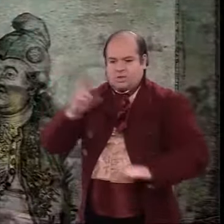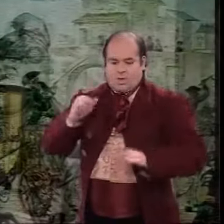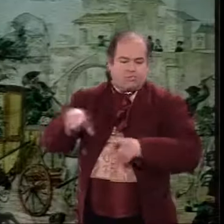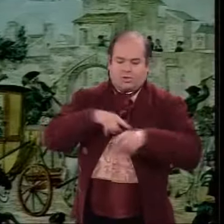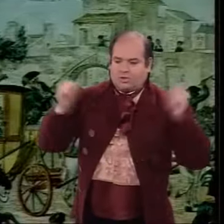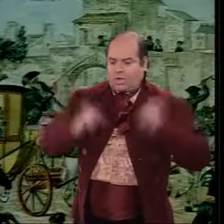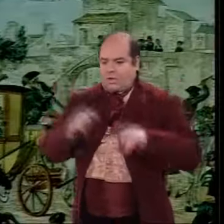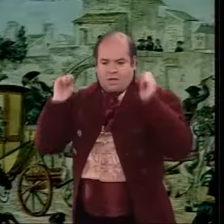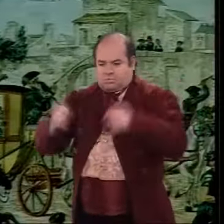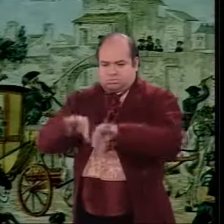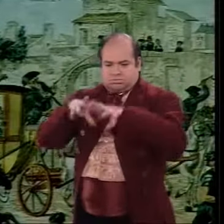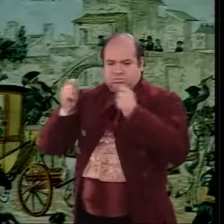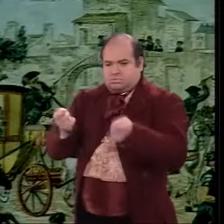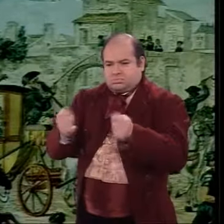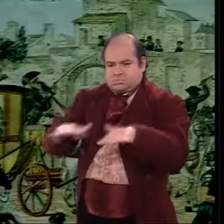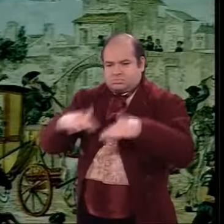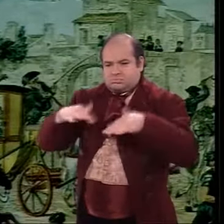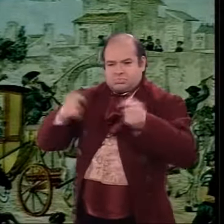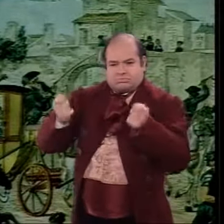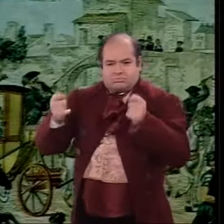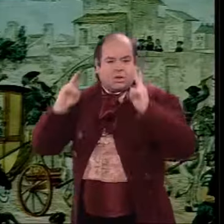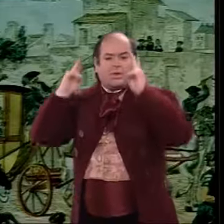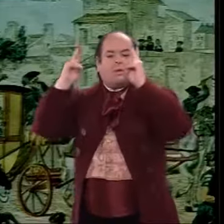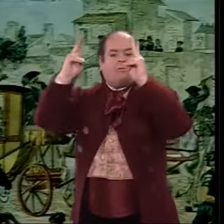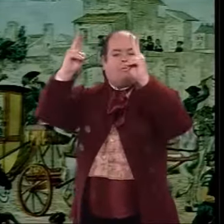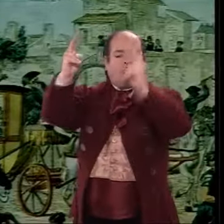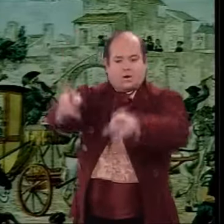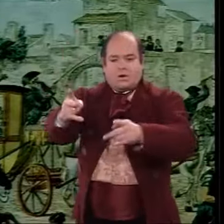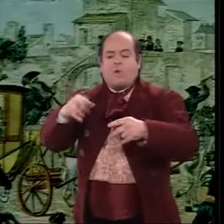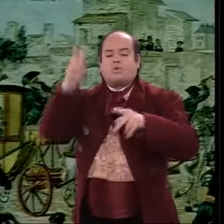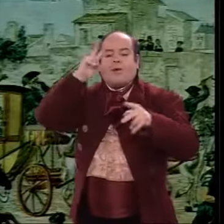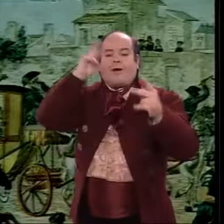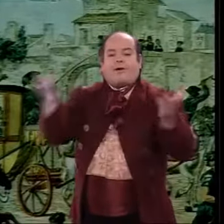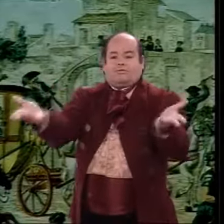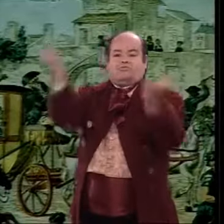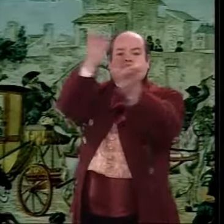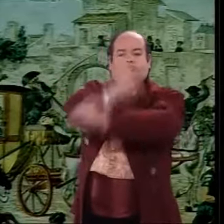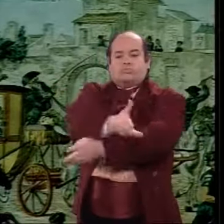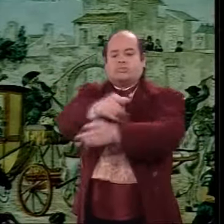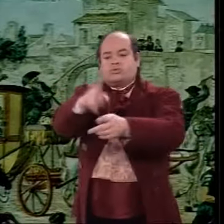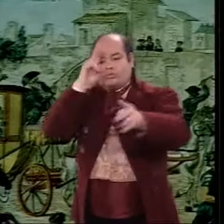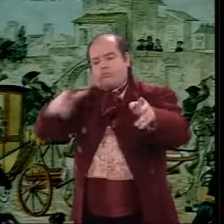roi. Au mois de juin 1791, la famille royale, qui craint pour sa sécurité, décide de quitter